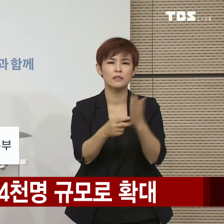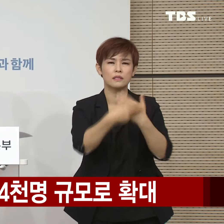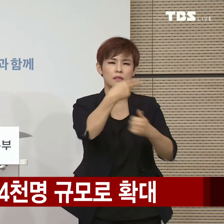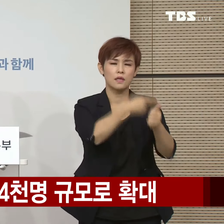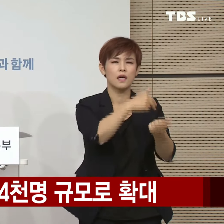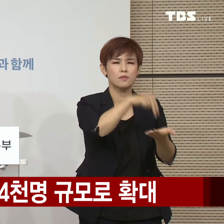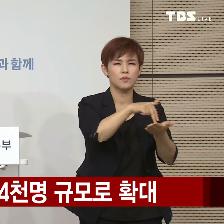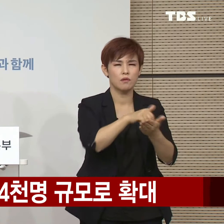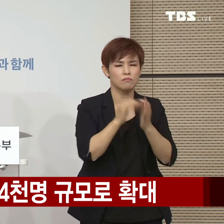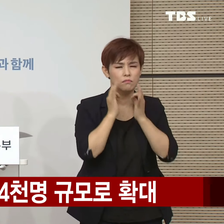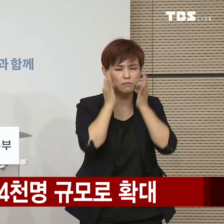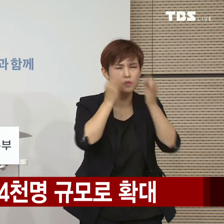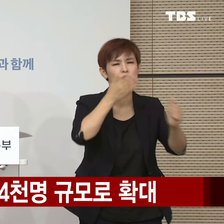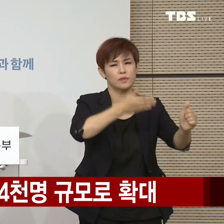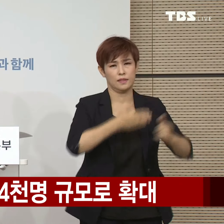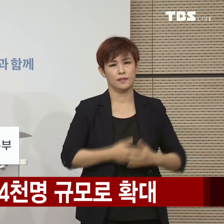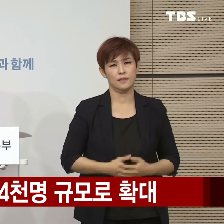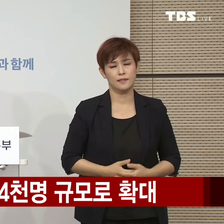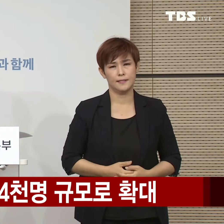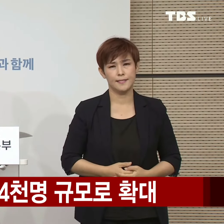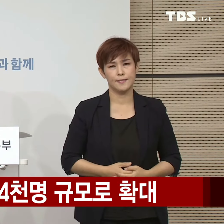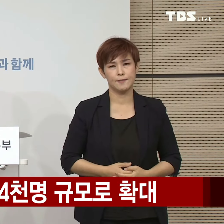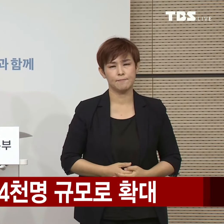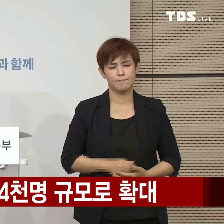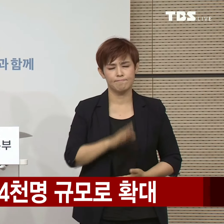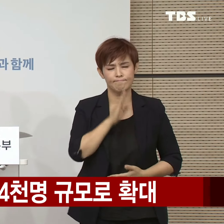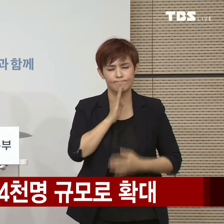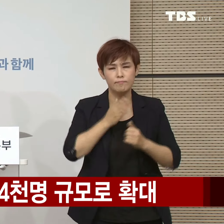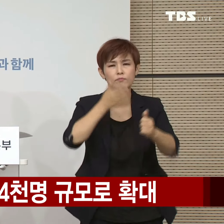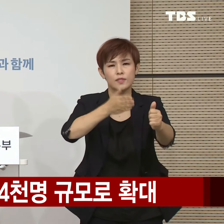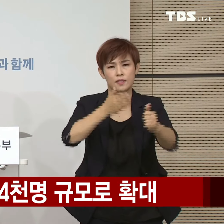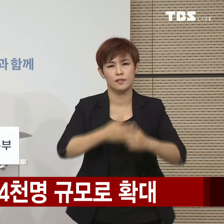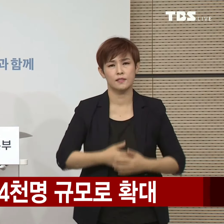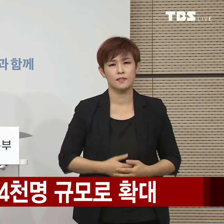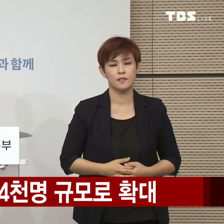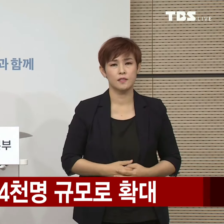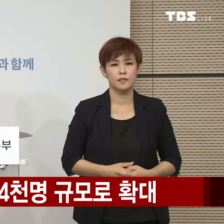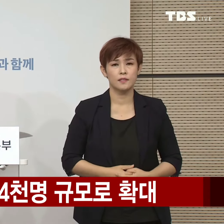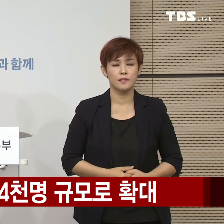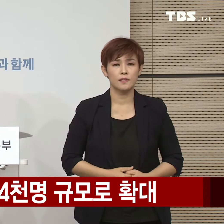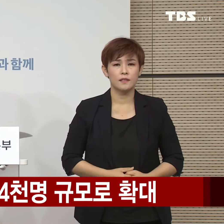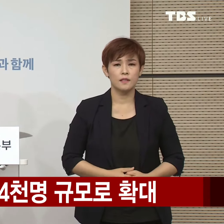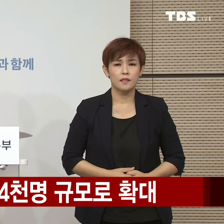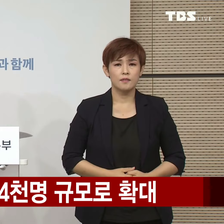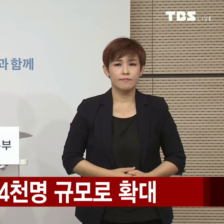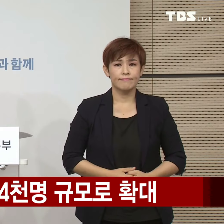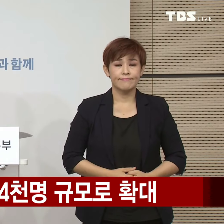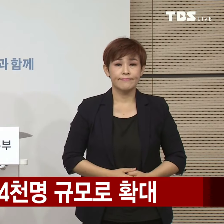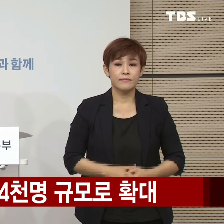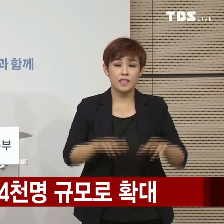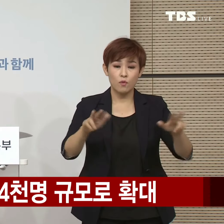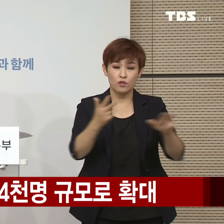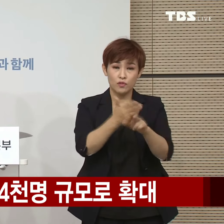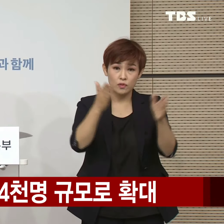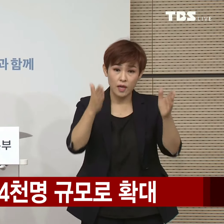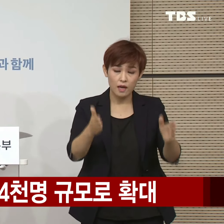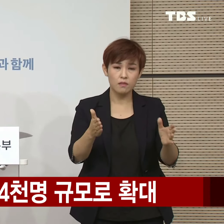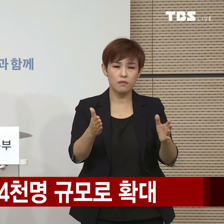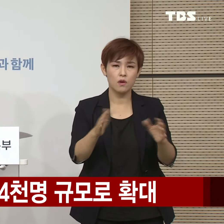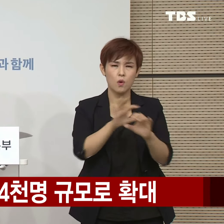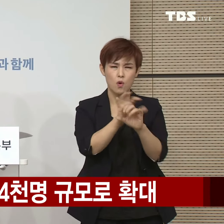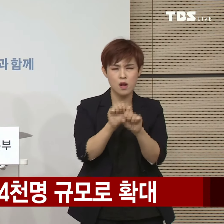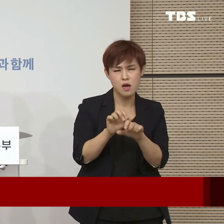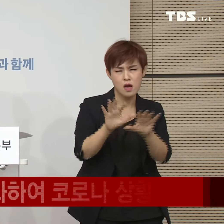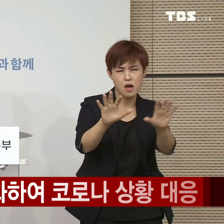임무에 충실히 임해주시기를 간곡히 부탁드립니다. 이번 한 주는 코로나19